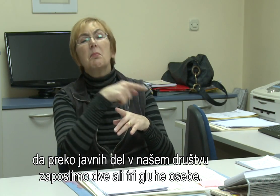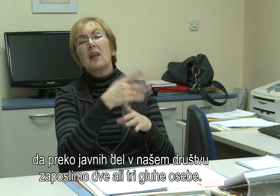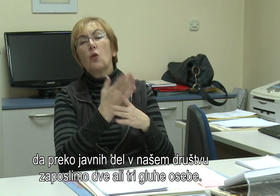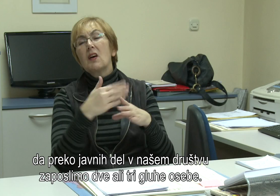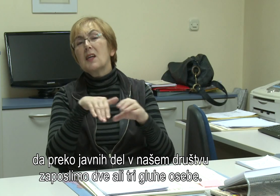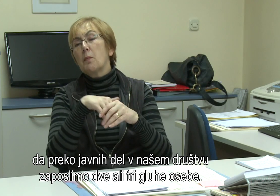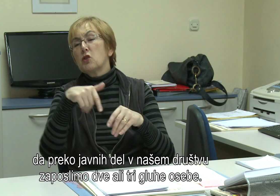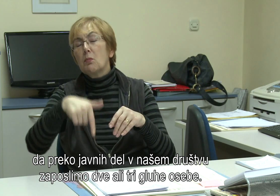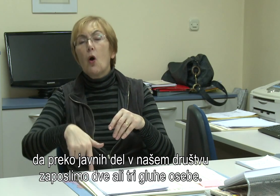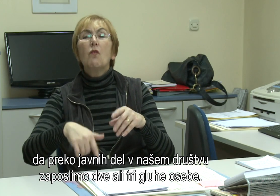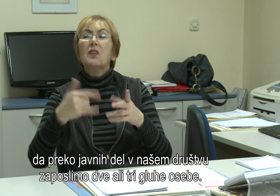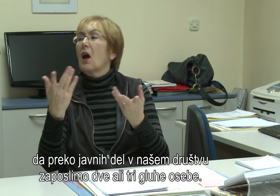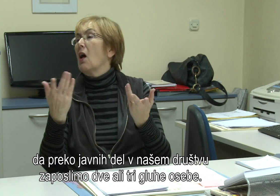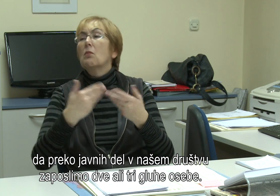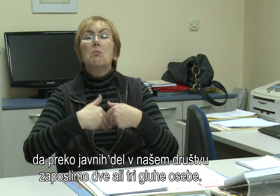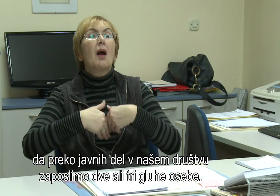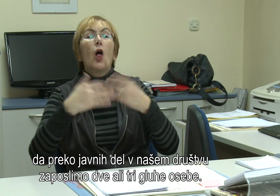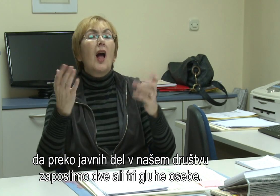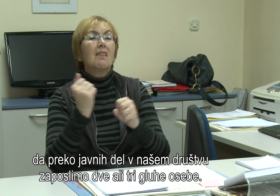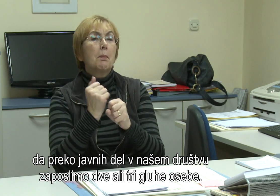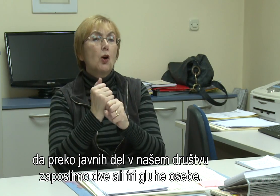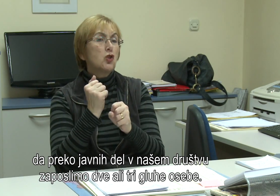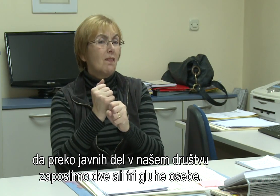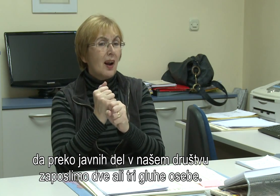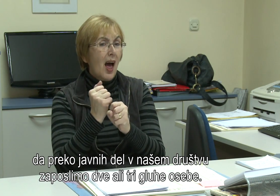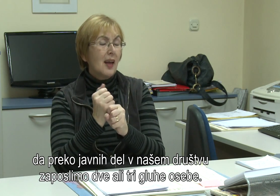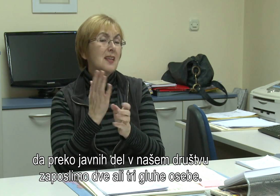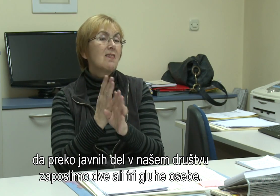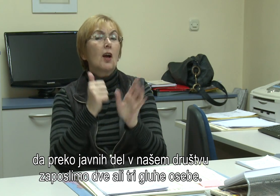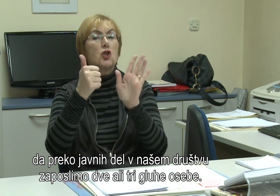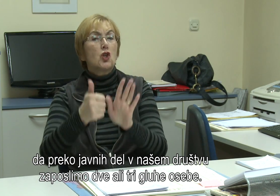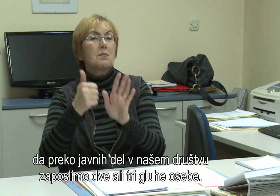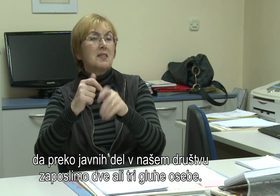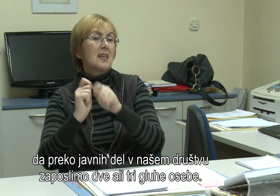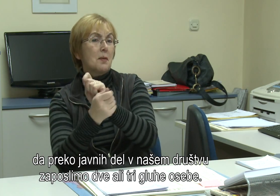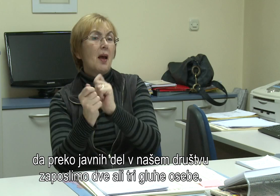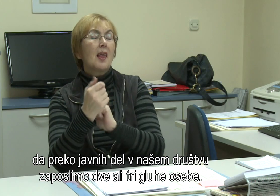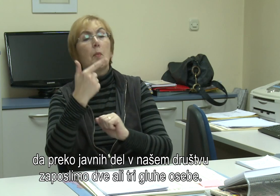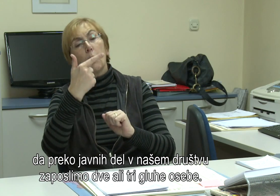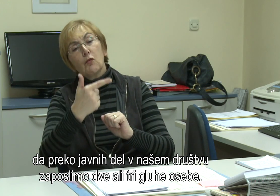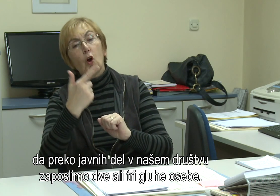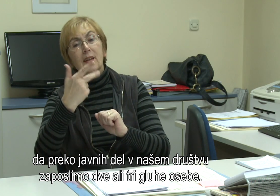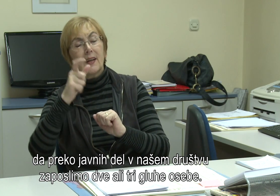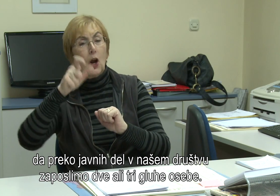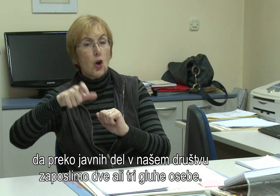ih zaposlimo ovdje. Bilo kakve poslove radi, svakih 6 mjeseci mijenjamo po 2-3